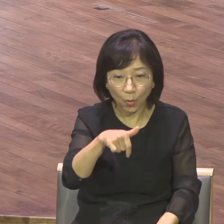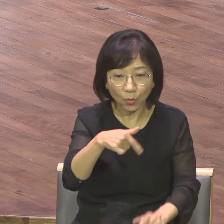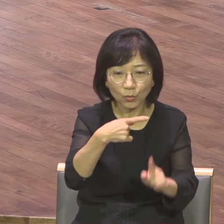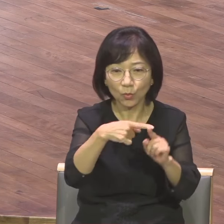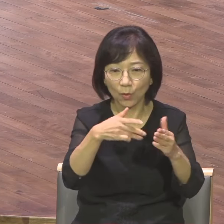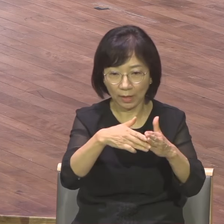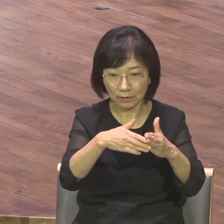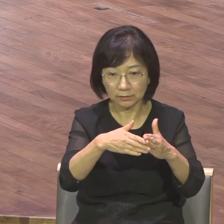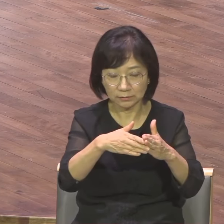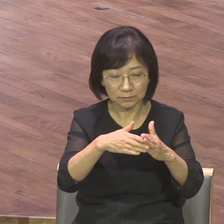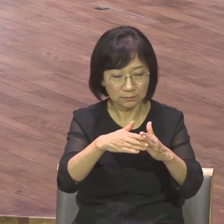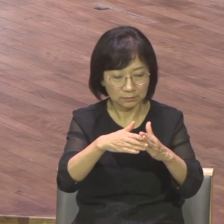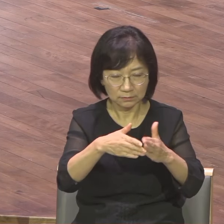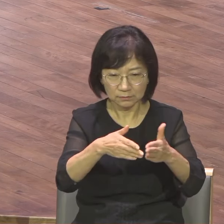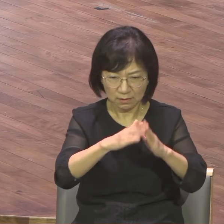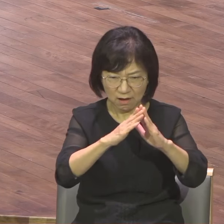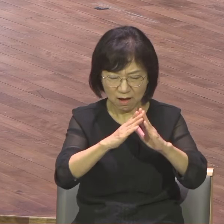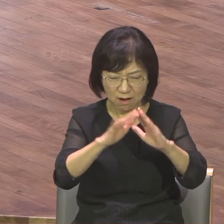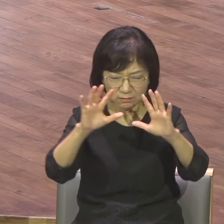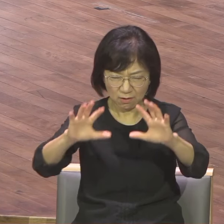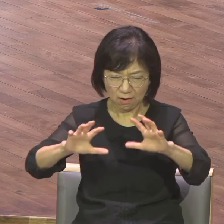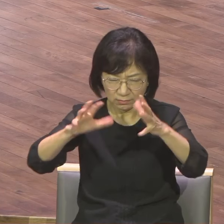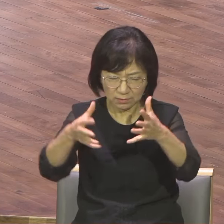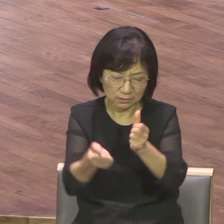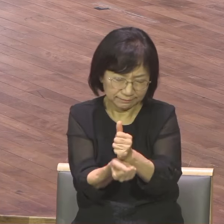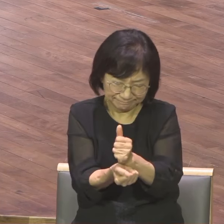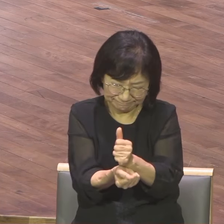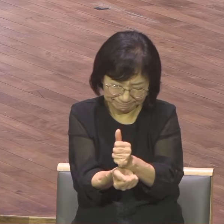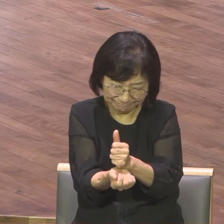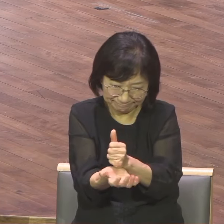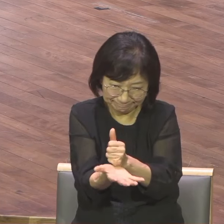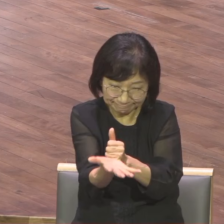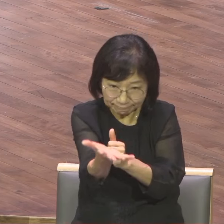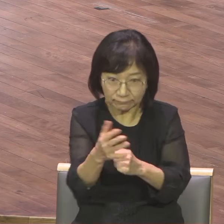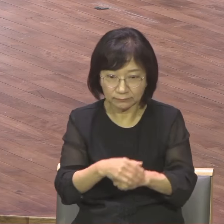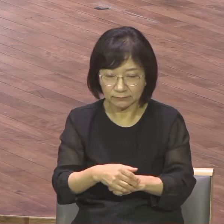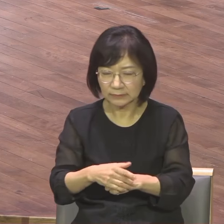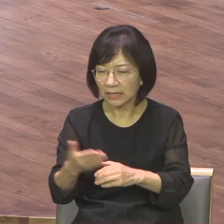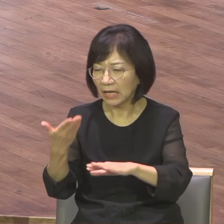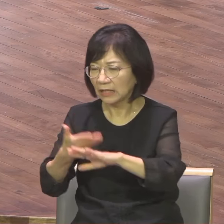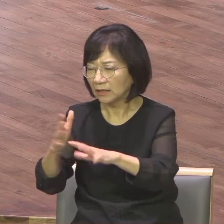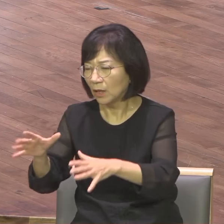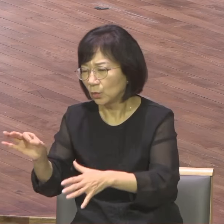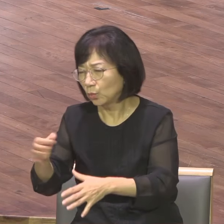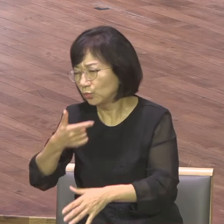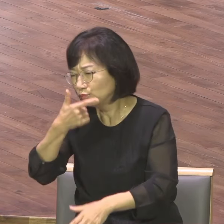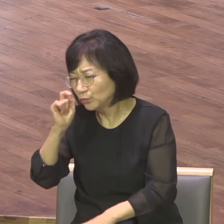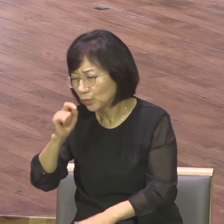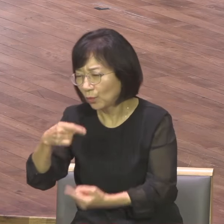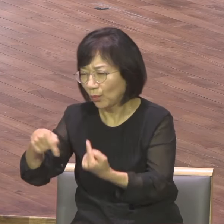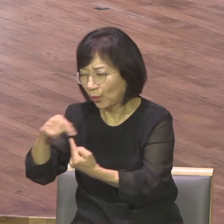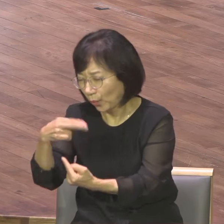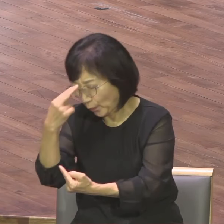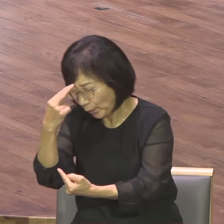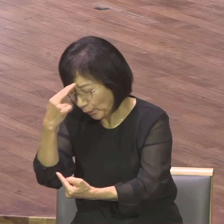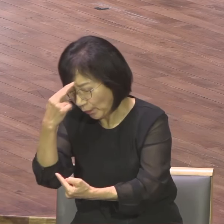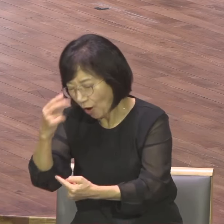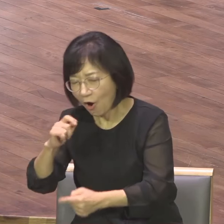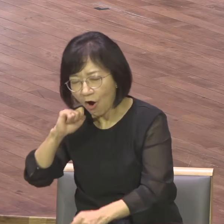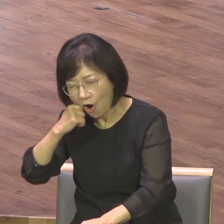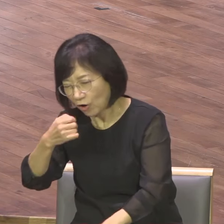남아. 전 세계 형인이 왔는데 가서 예루살렘 교회가 도와주러 가.